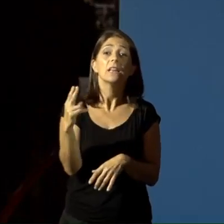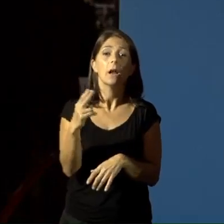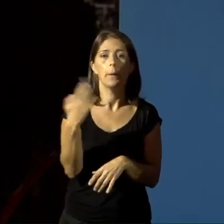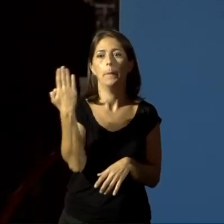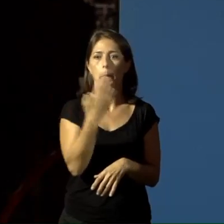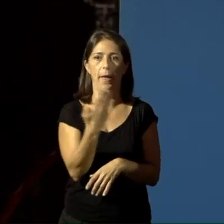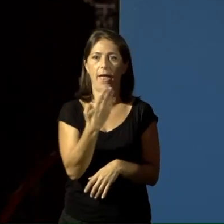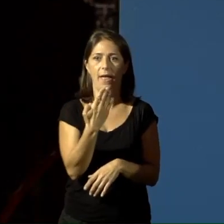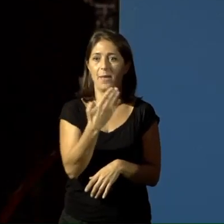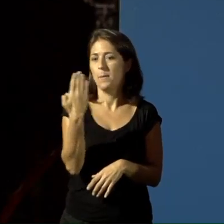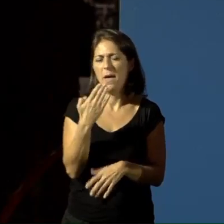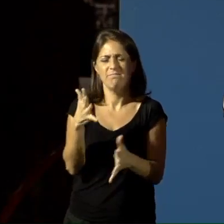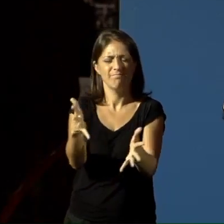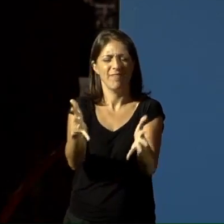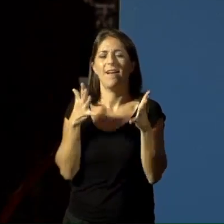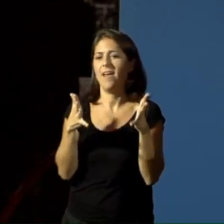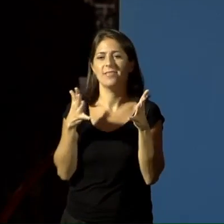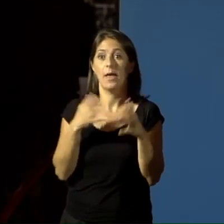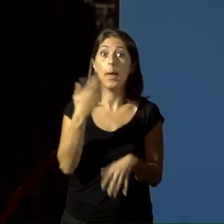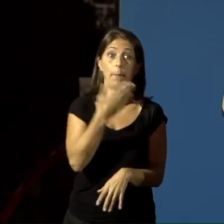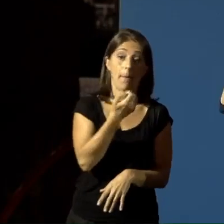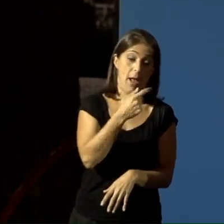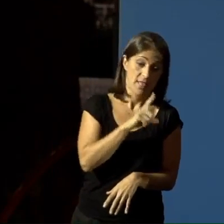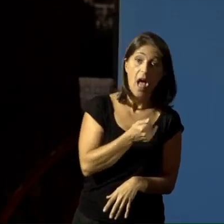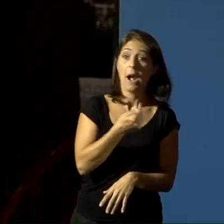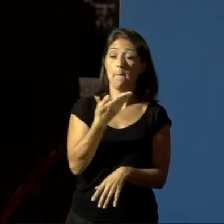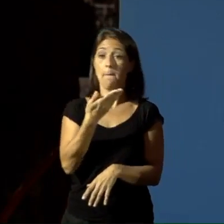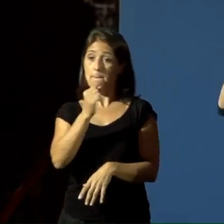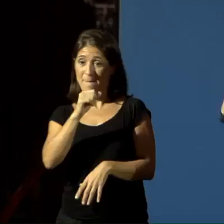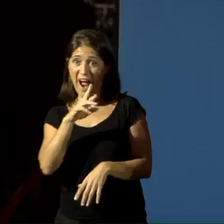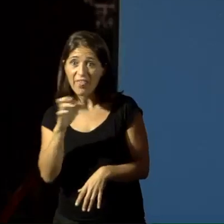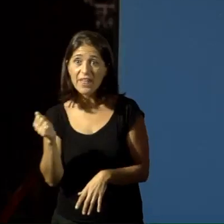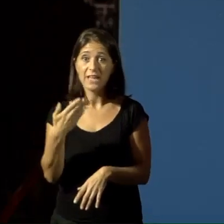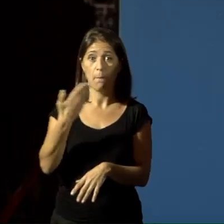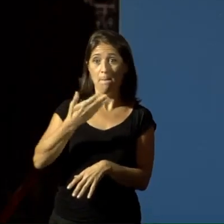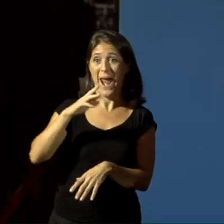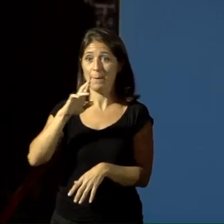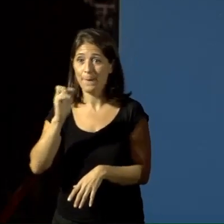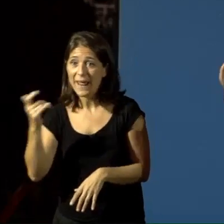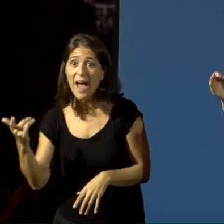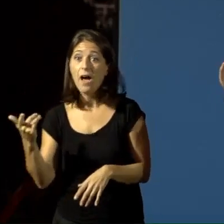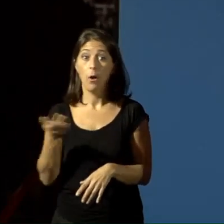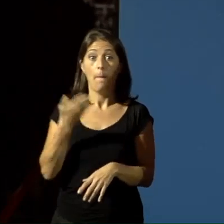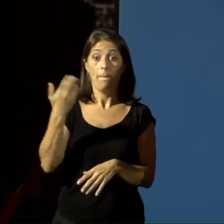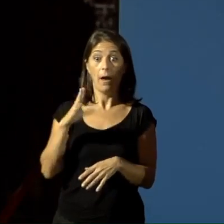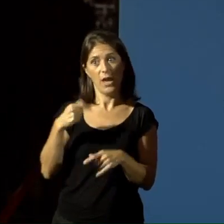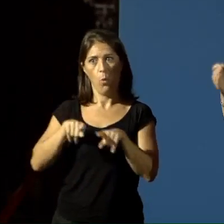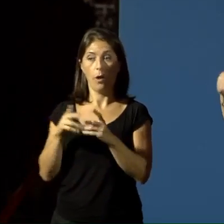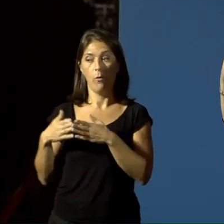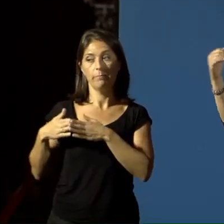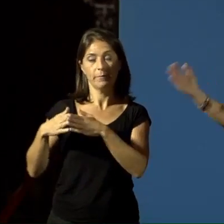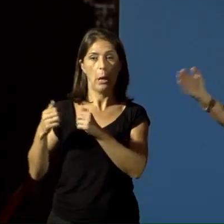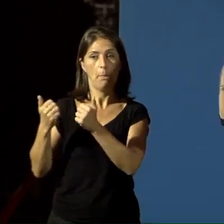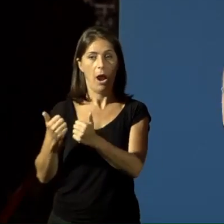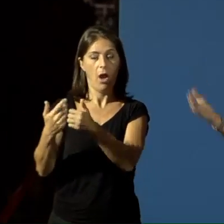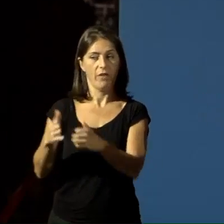B. É o B. O B de Baltar, o B de Bárcenas, o B de Barberá, o B do barco dos amigos que ten